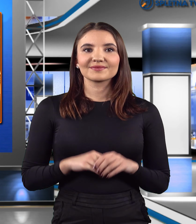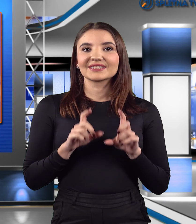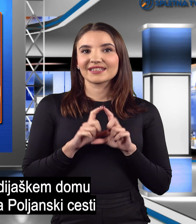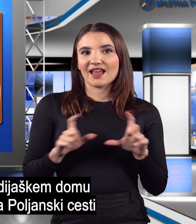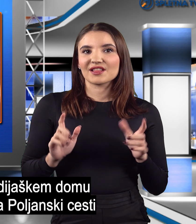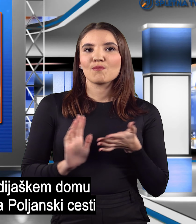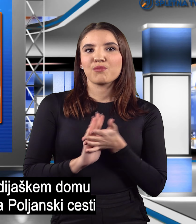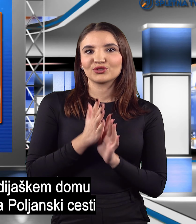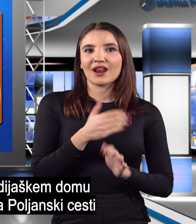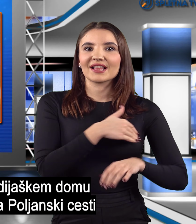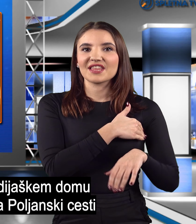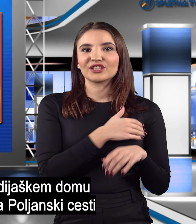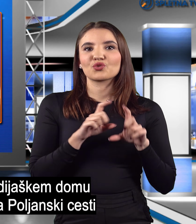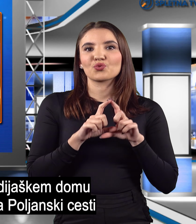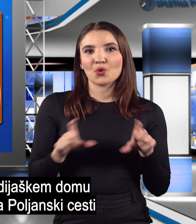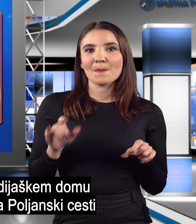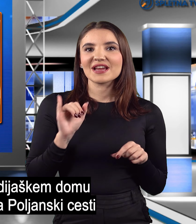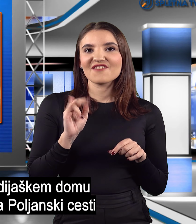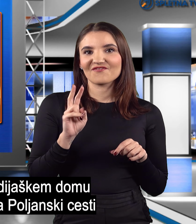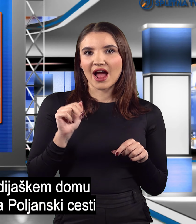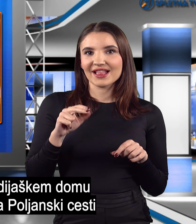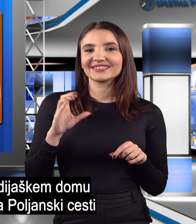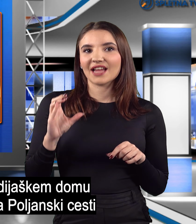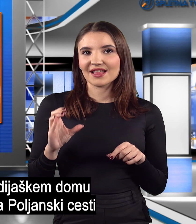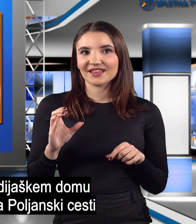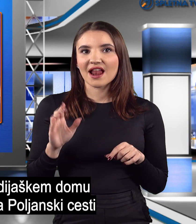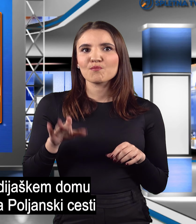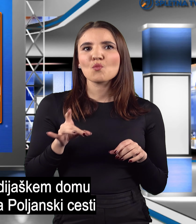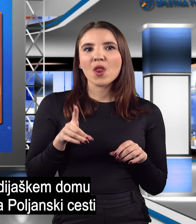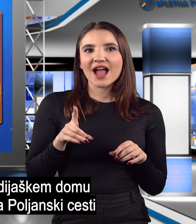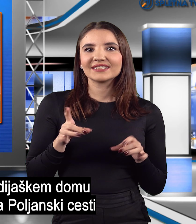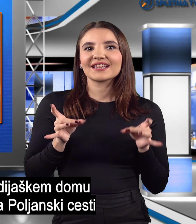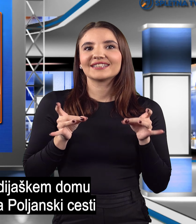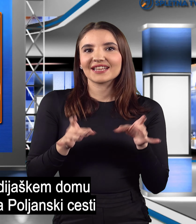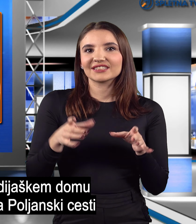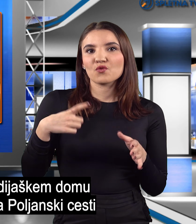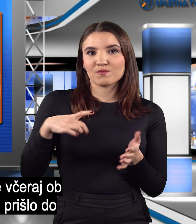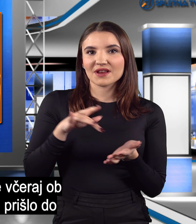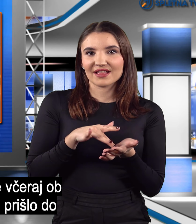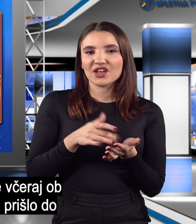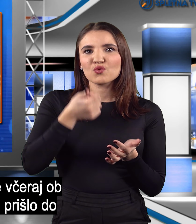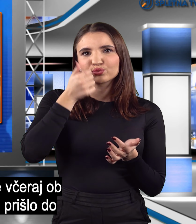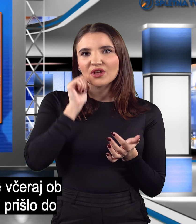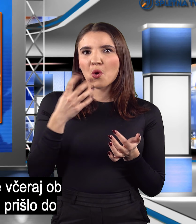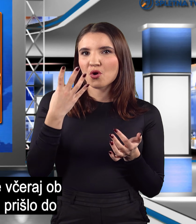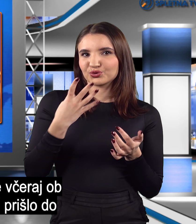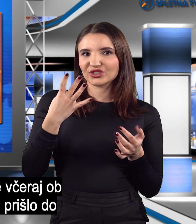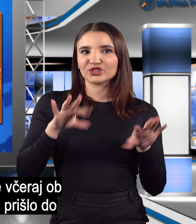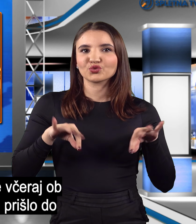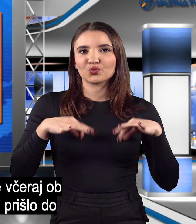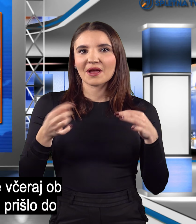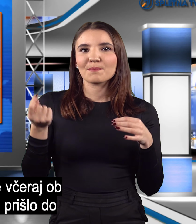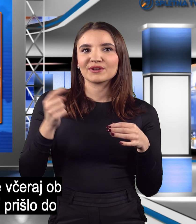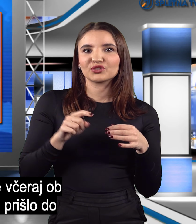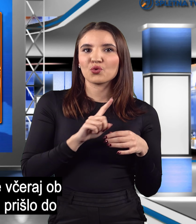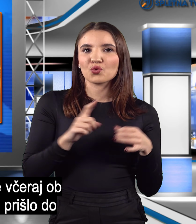Zaradi požara v dijaškem domu Ivana Cankarja na Poljanski cesti v Ljubljani je včeraj ob 4 zjutraj prišlo do hudih